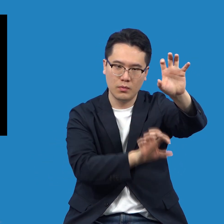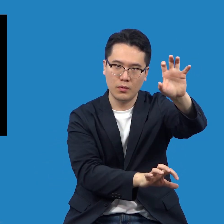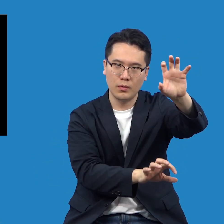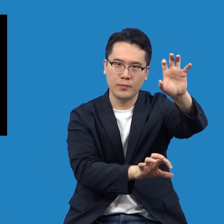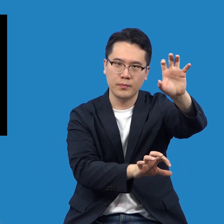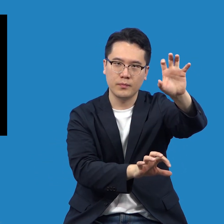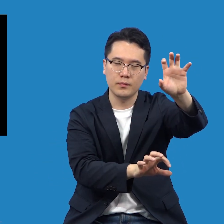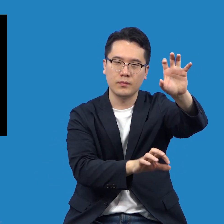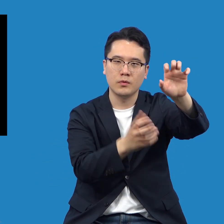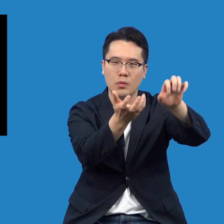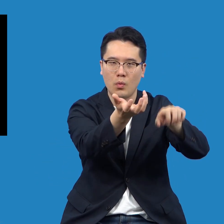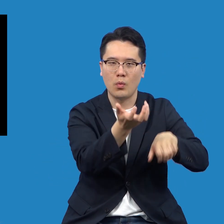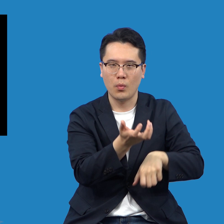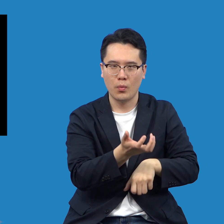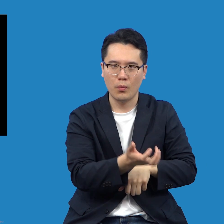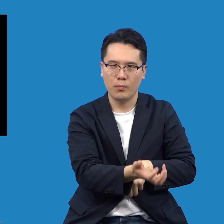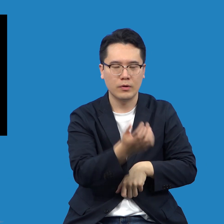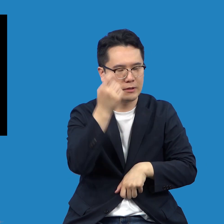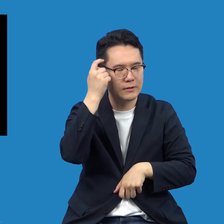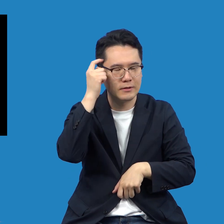했습니다.